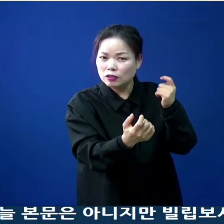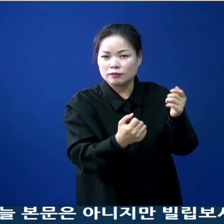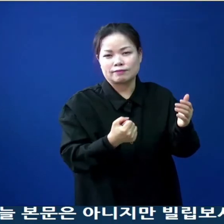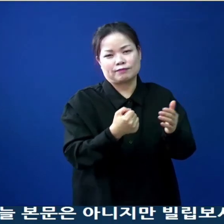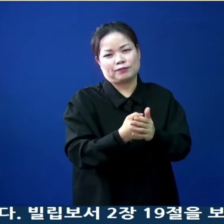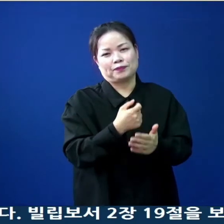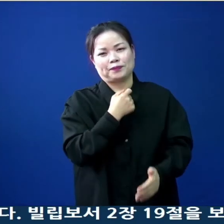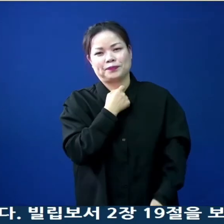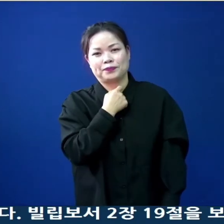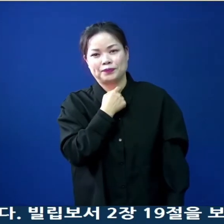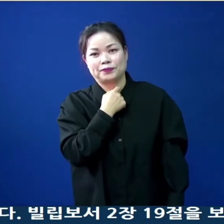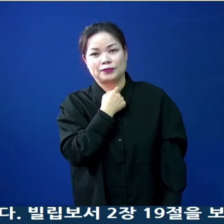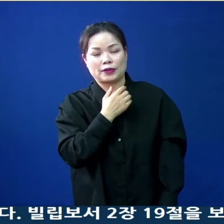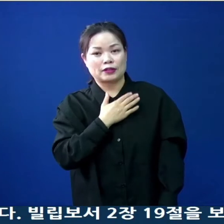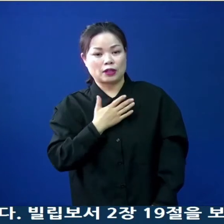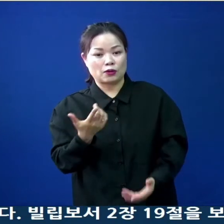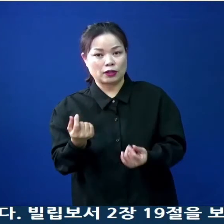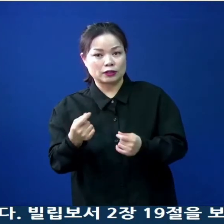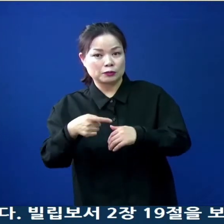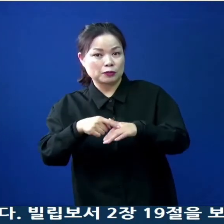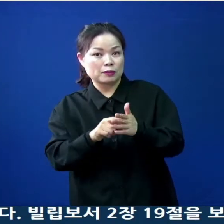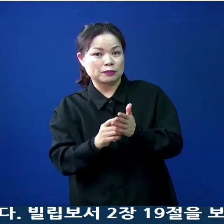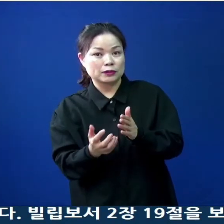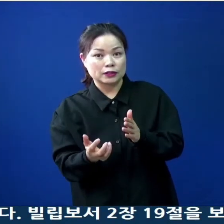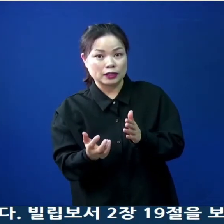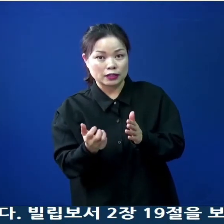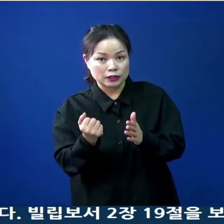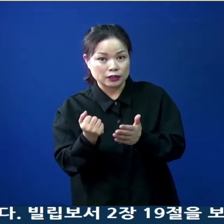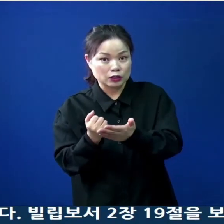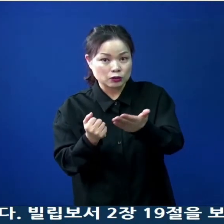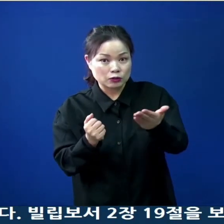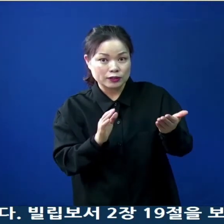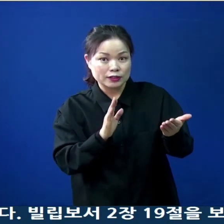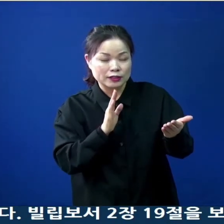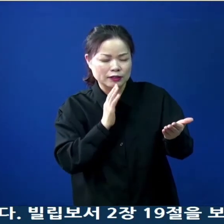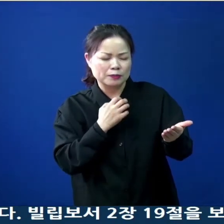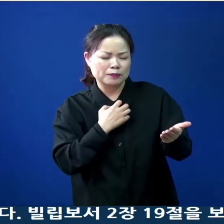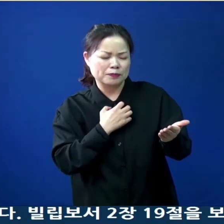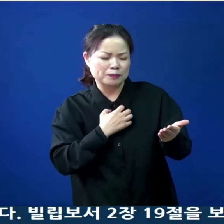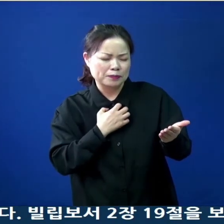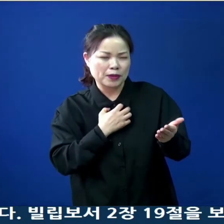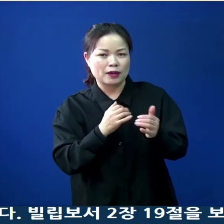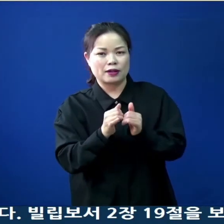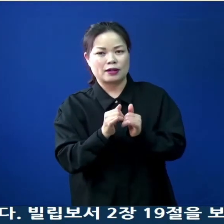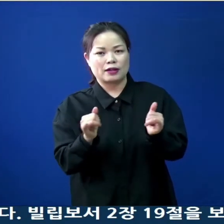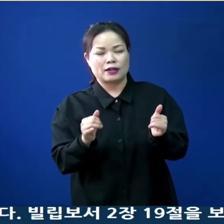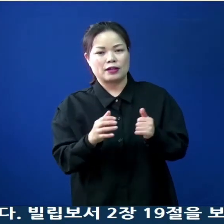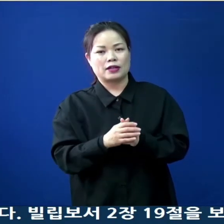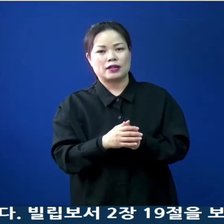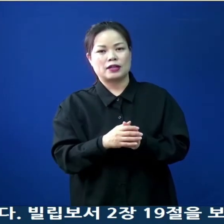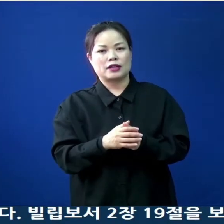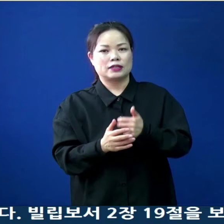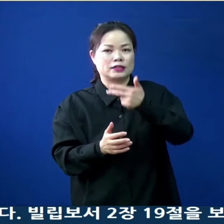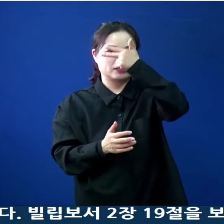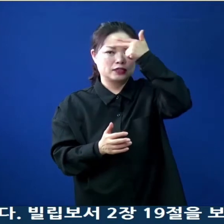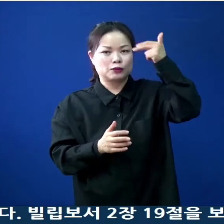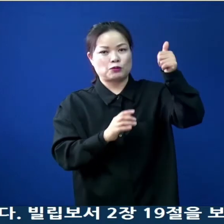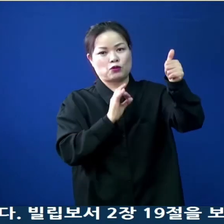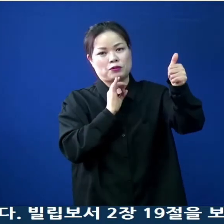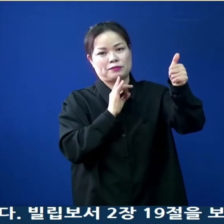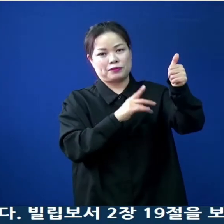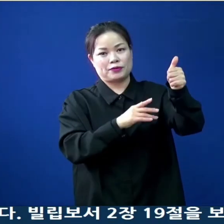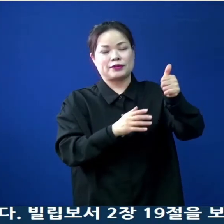합니다. 나와 같은 마음을 가지고 여러분을 진심으로 염려해 줄 사람은 디모데밖에